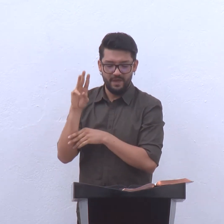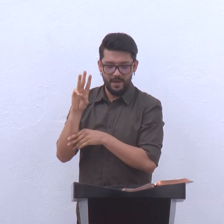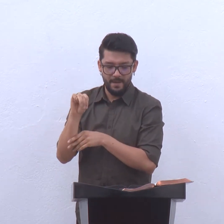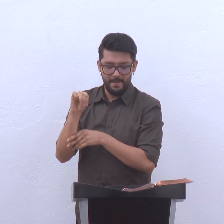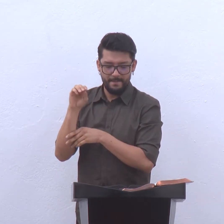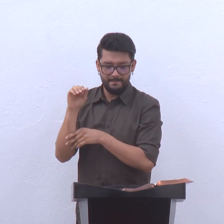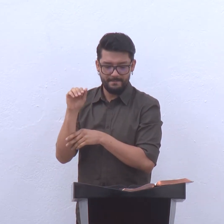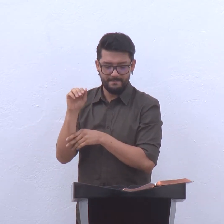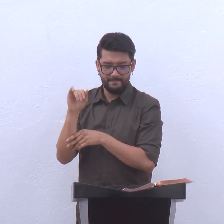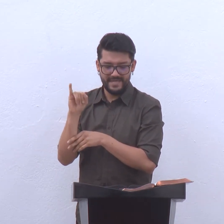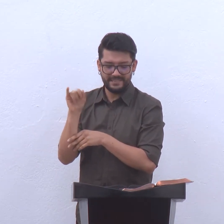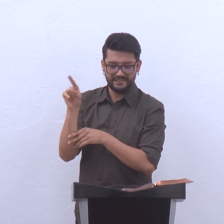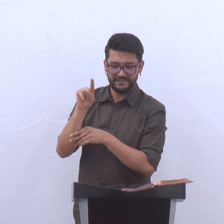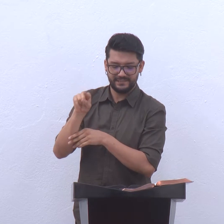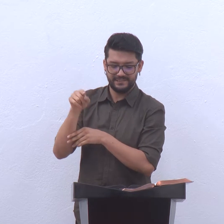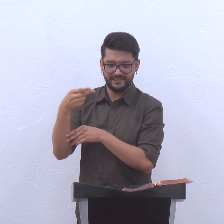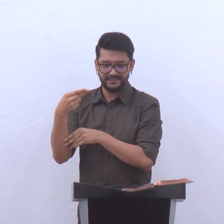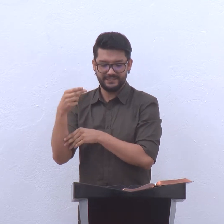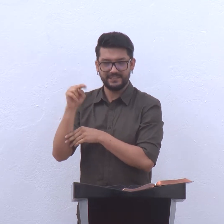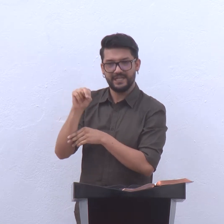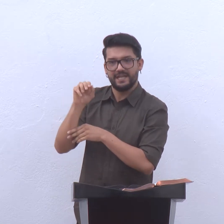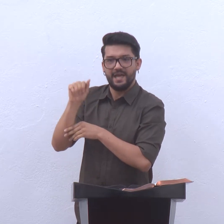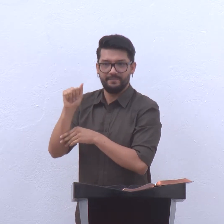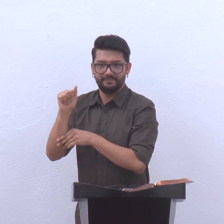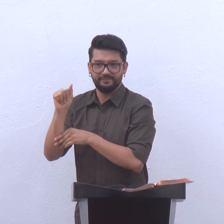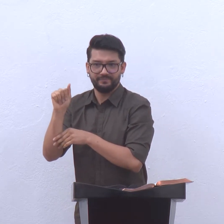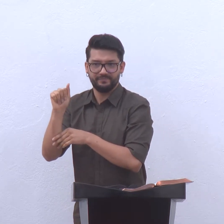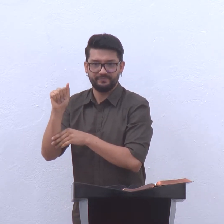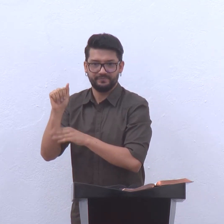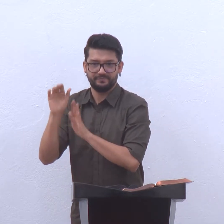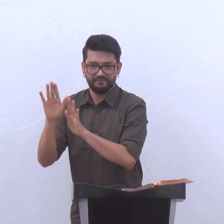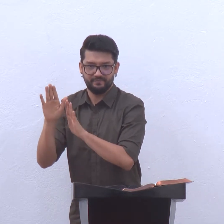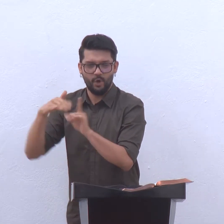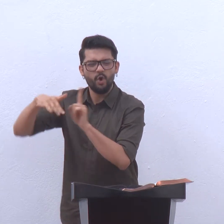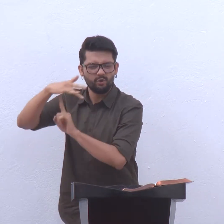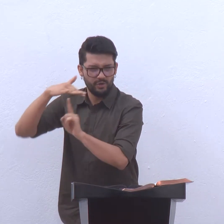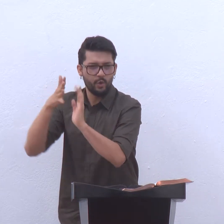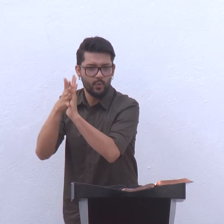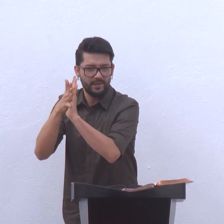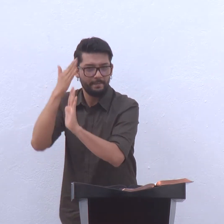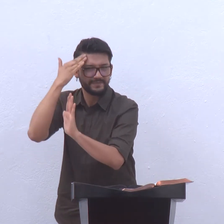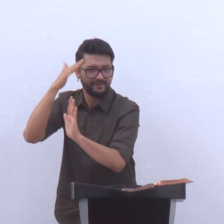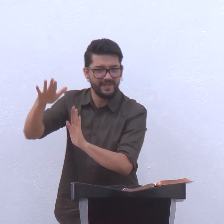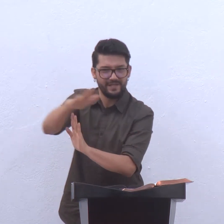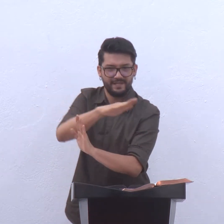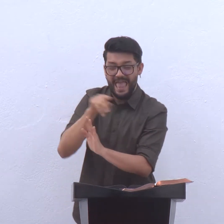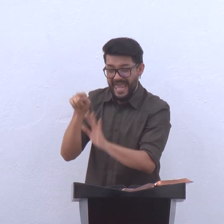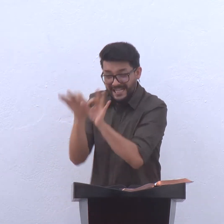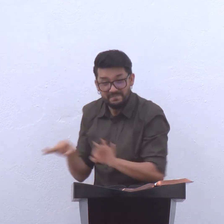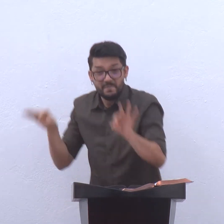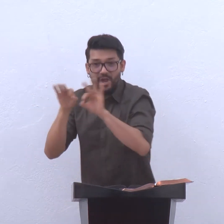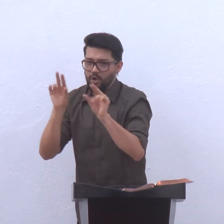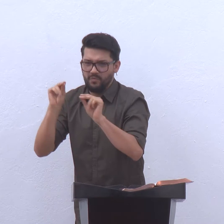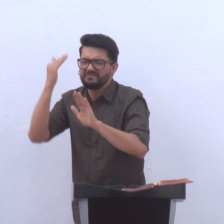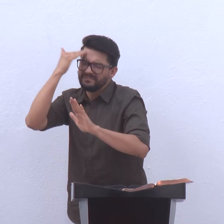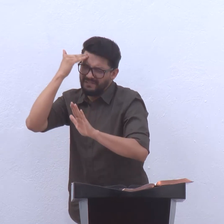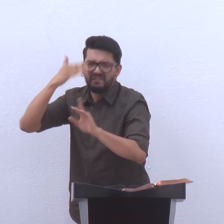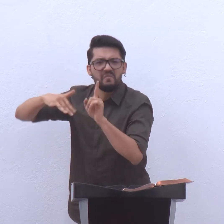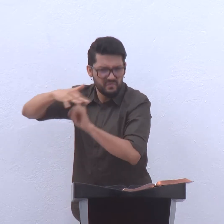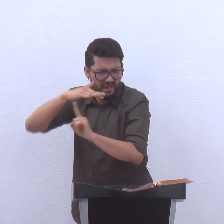necesidades. Pero mientras consultaba acerca de la fiesta de los tabernáculos, encontré un tratado que escriben los rabí judíos, que es el